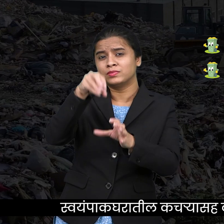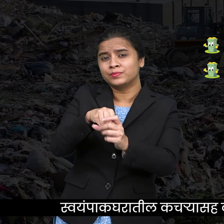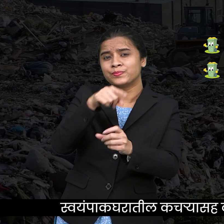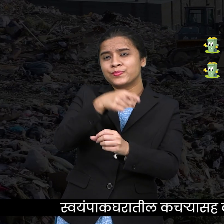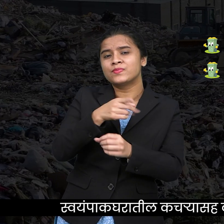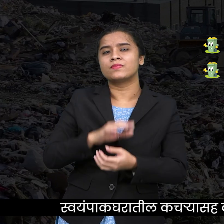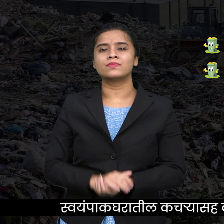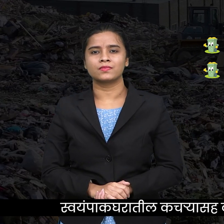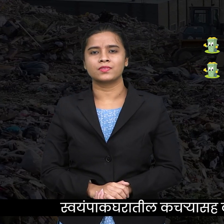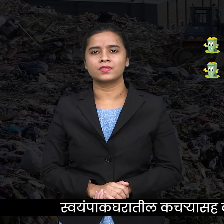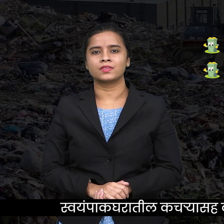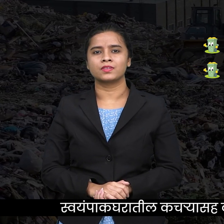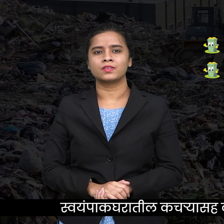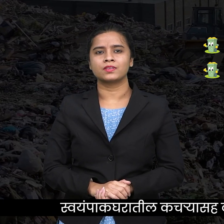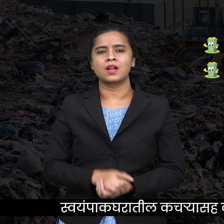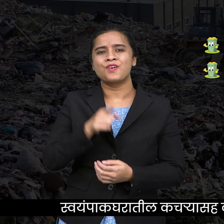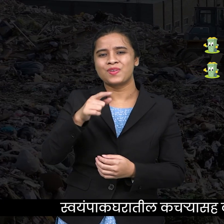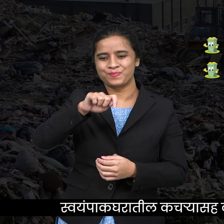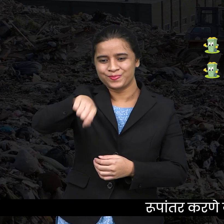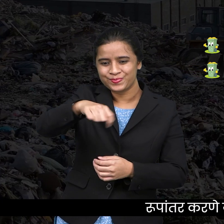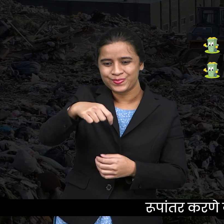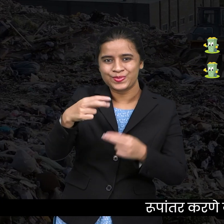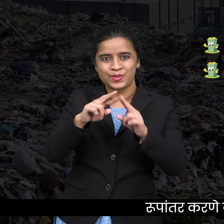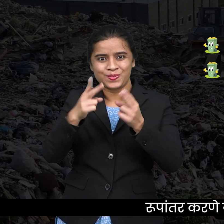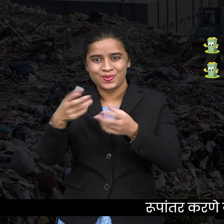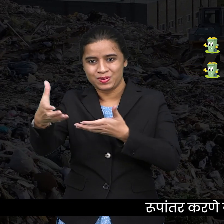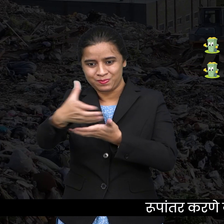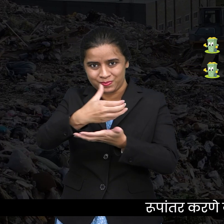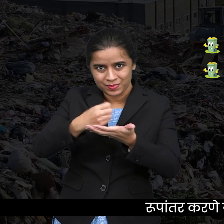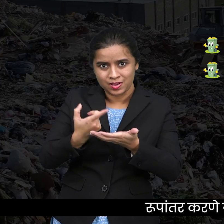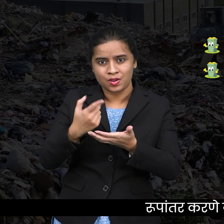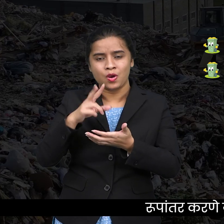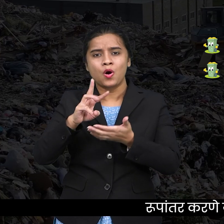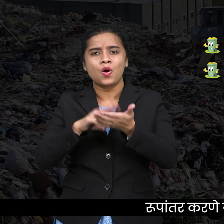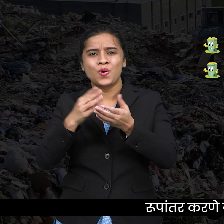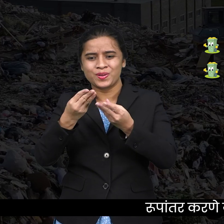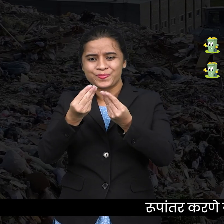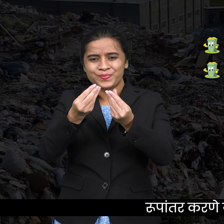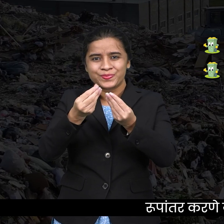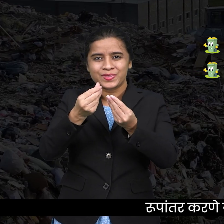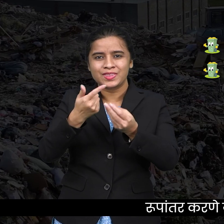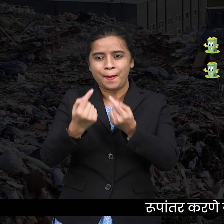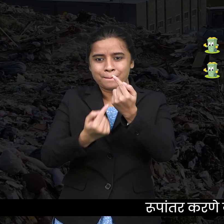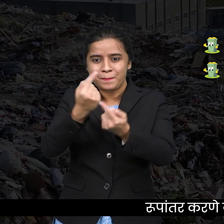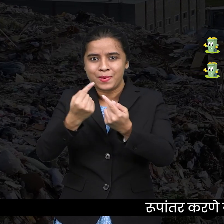आणि प्राण्यांच्या कचऱ्याचे खतात रूपांतर करणे याला कंपोस्टिंग म्हणतात.